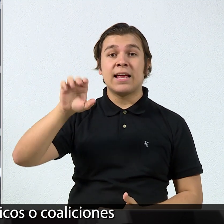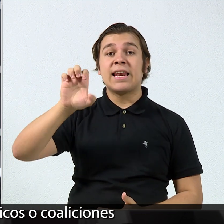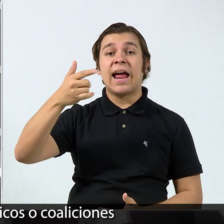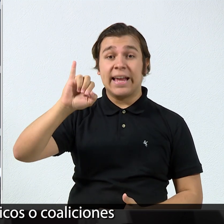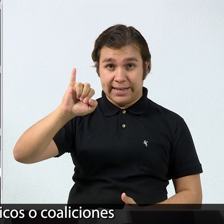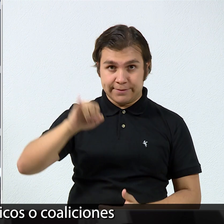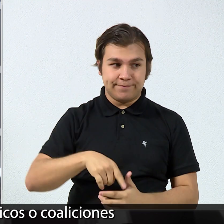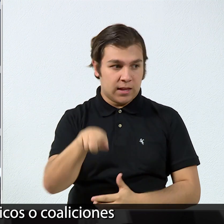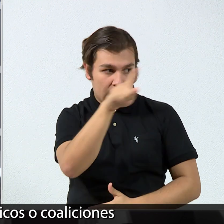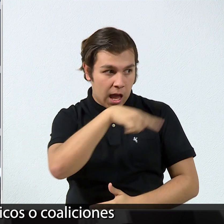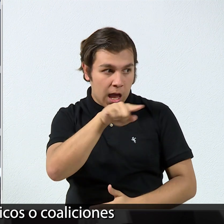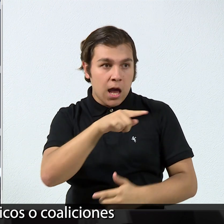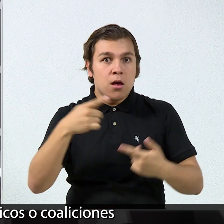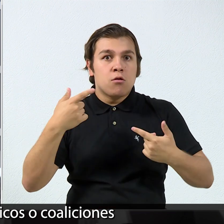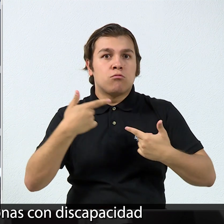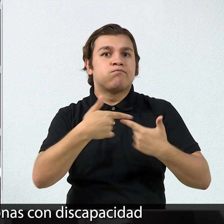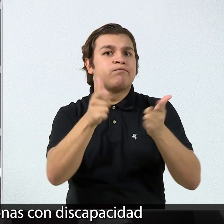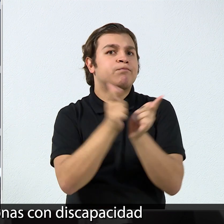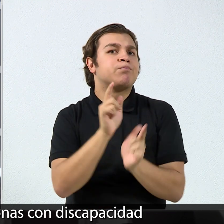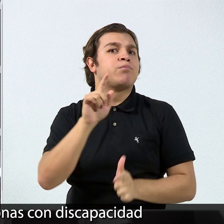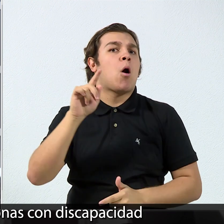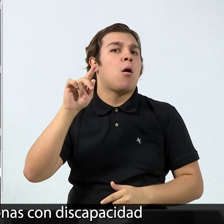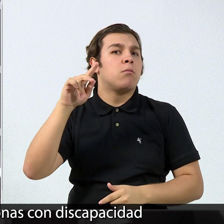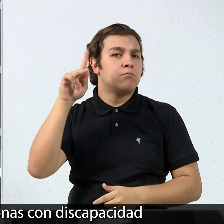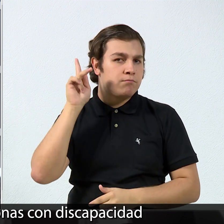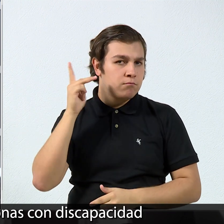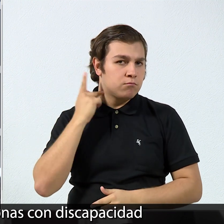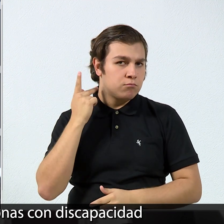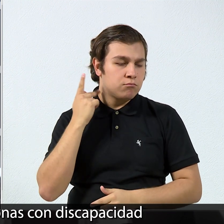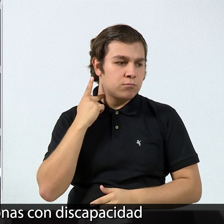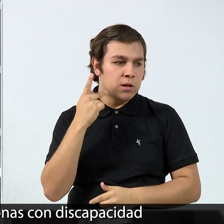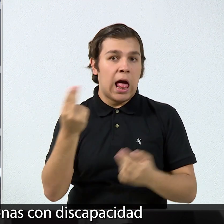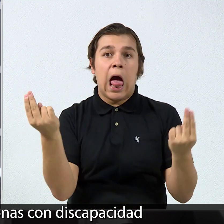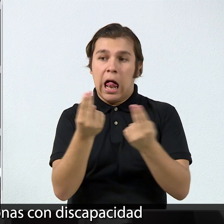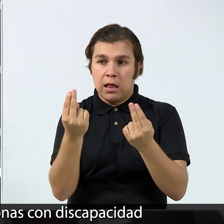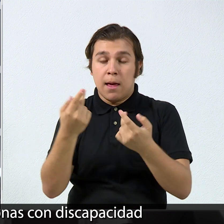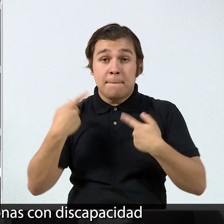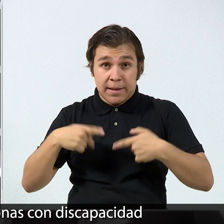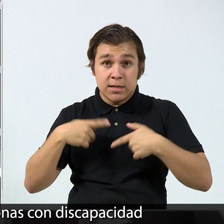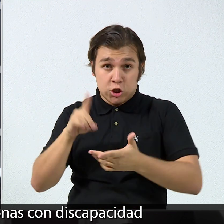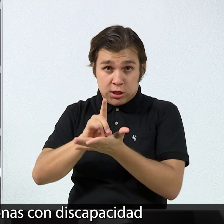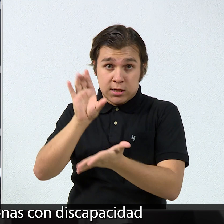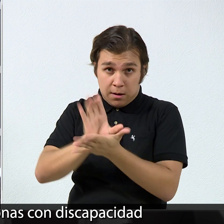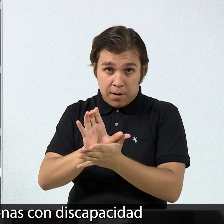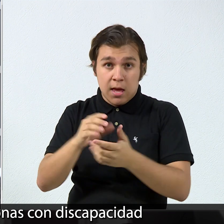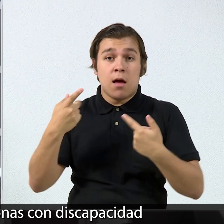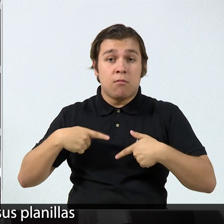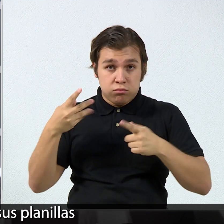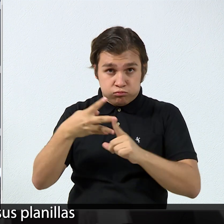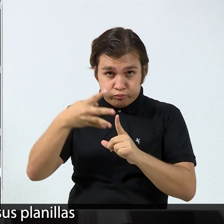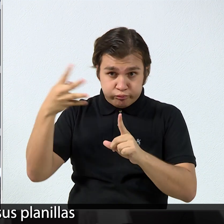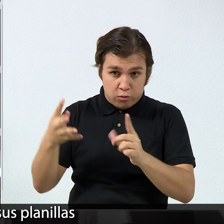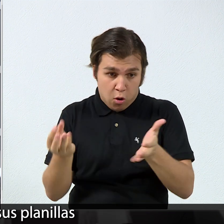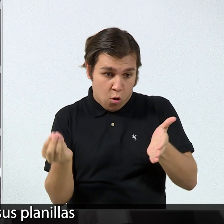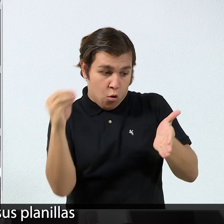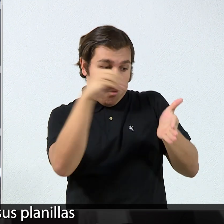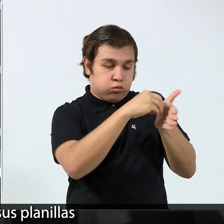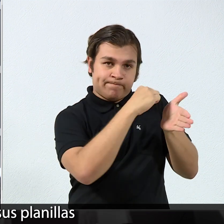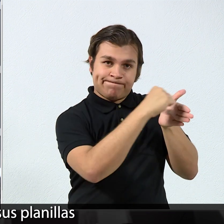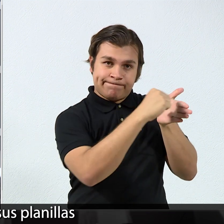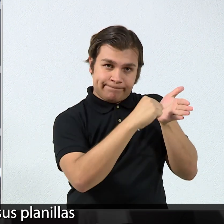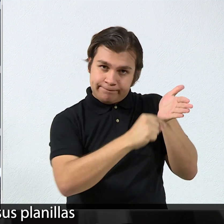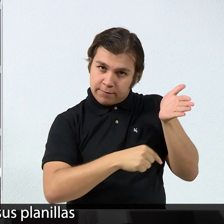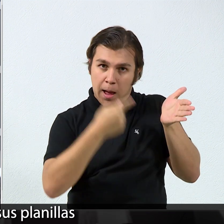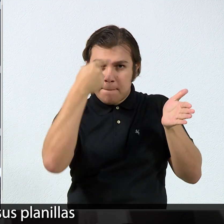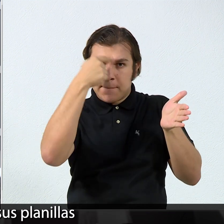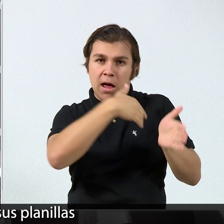políticos o coaliciones deberán postular una fórmula de personas con discapacidad y personas de la diversidad sexual dentro de las planillas de